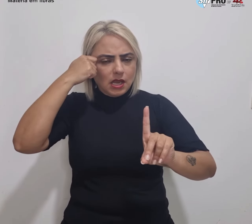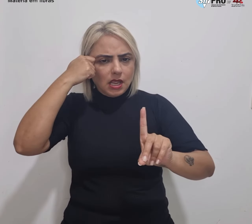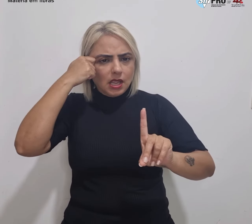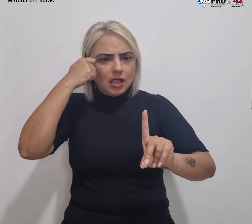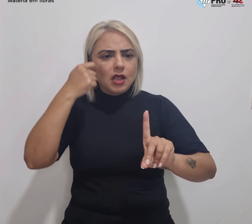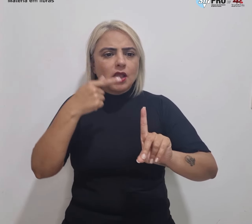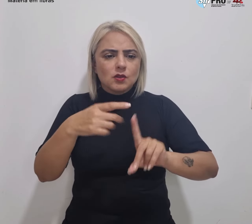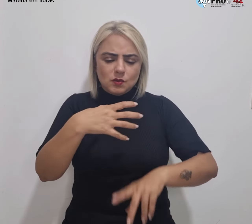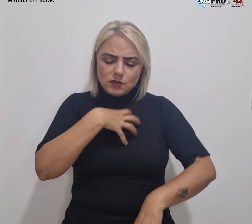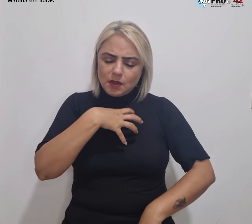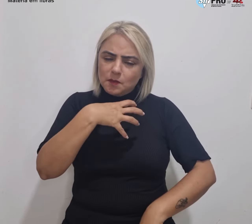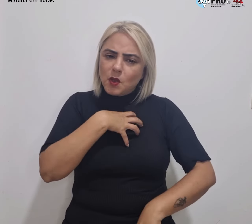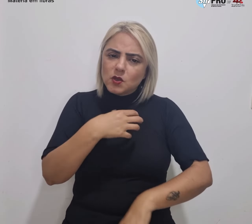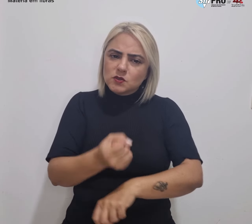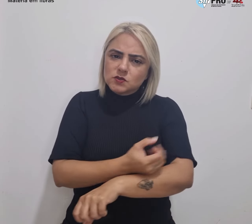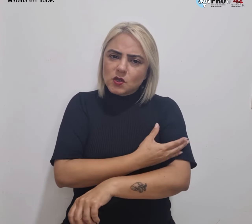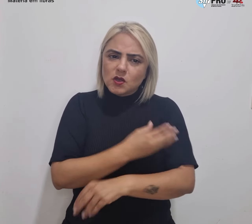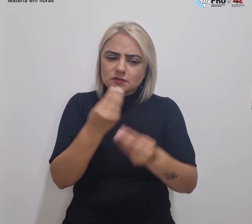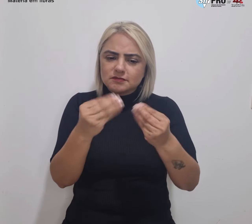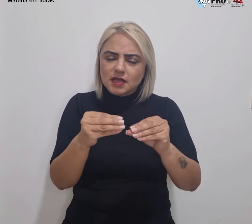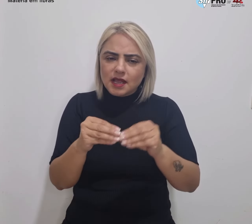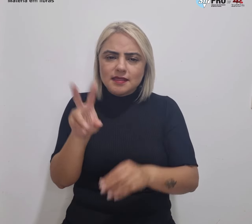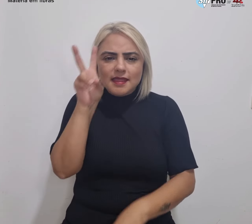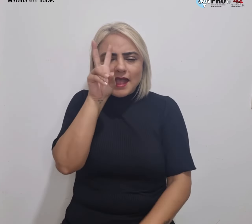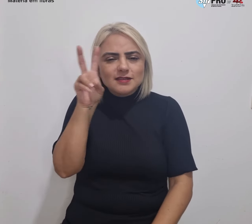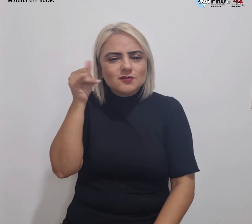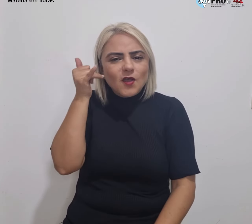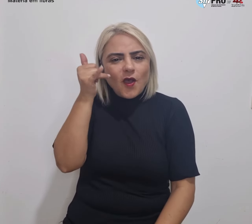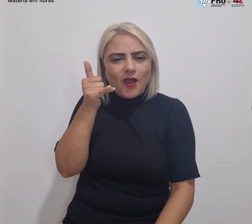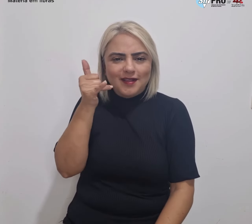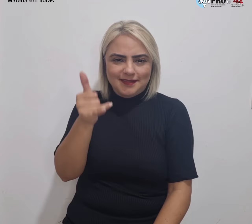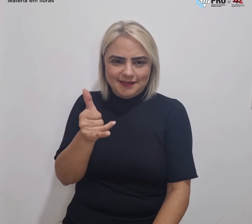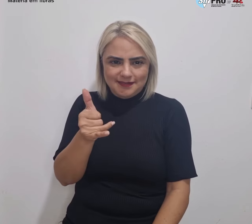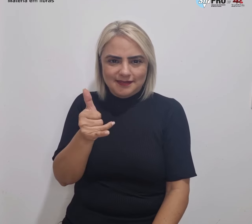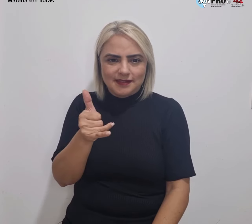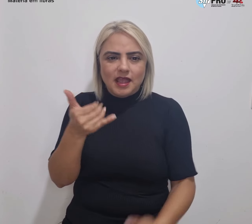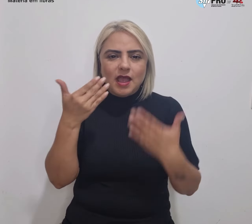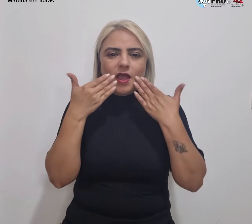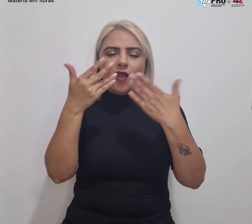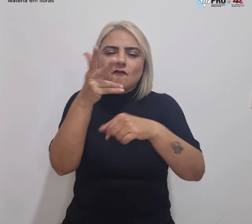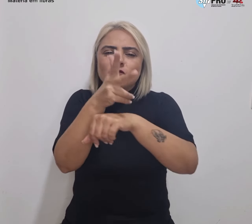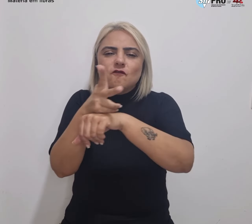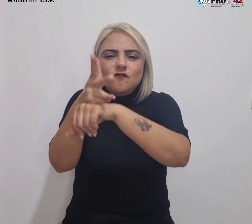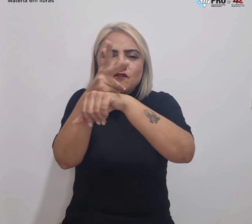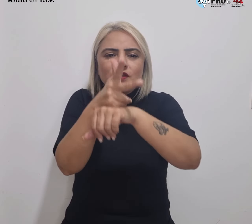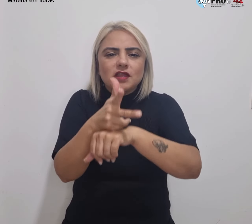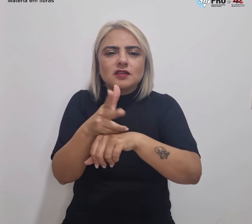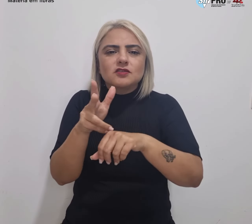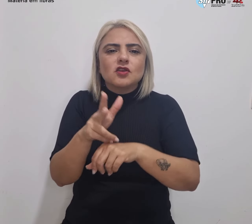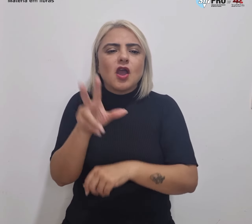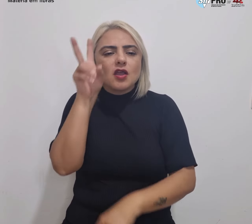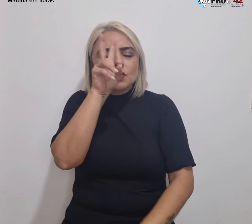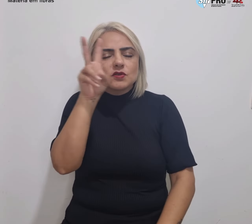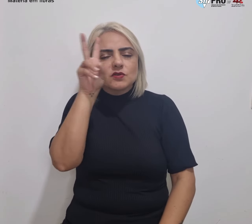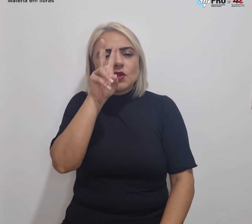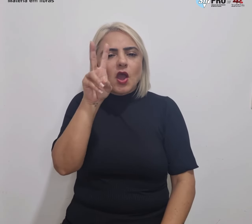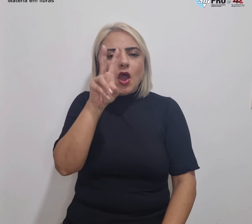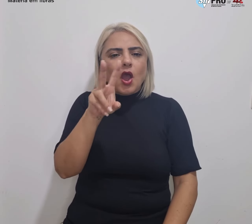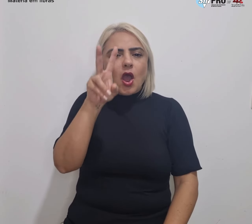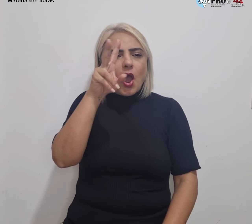suas emoções inseridas nas histórias exibição de vídeo e história sobre personalidades negras